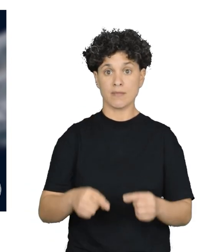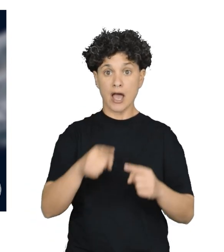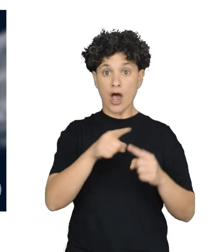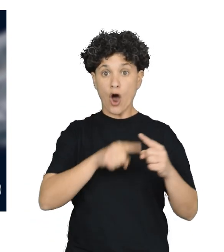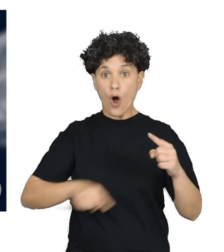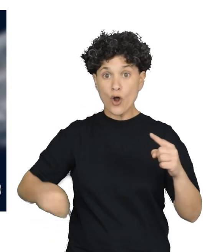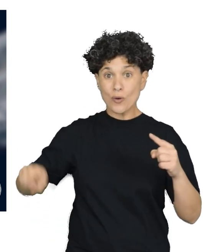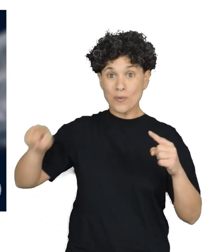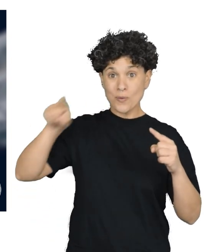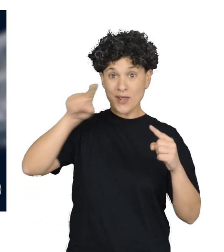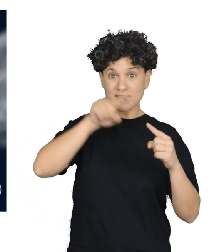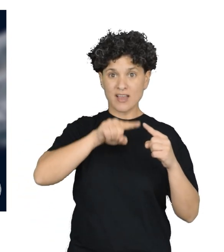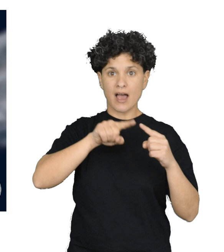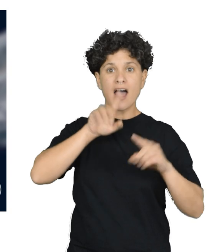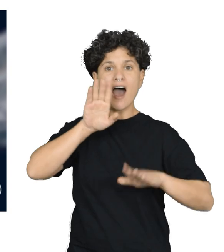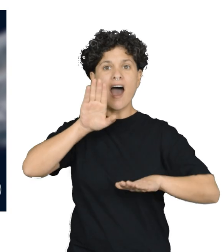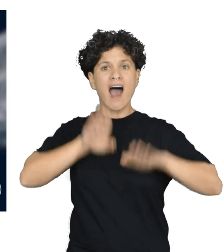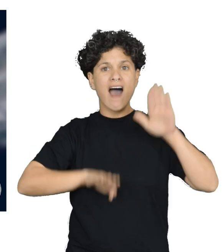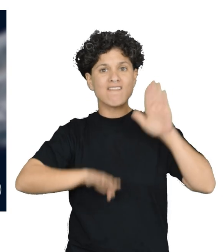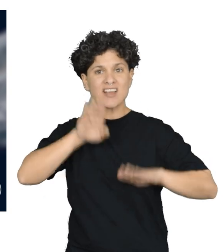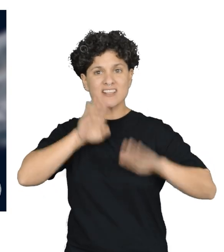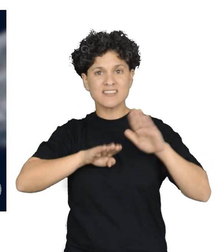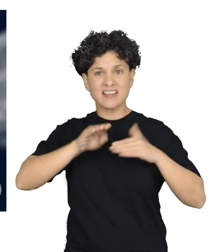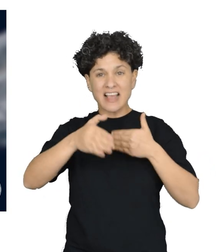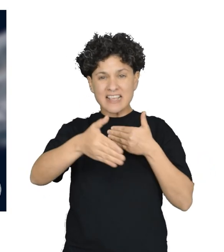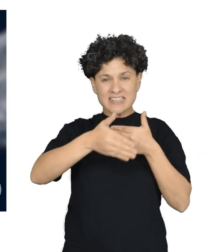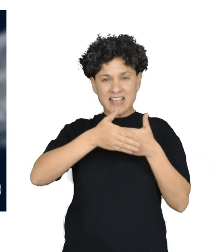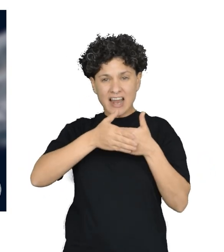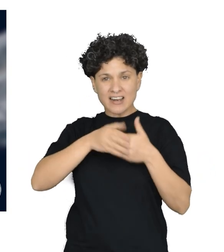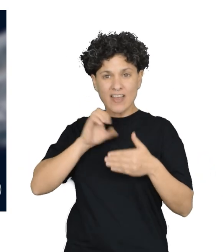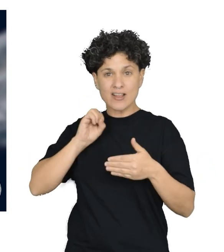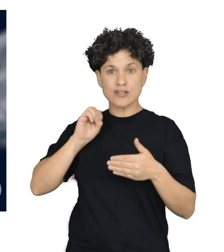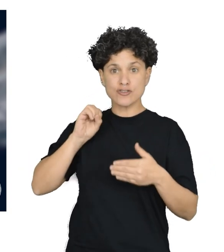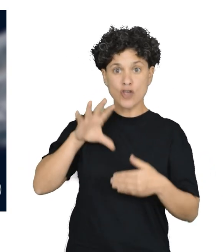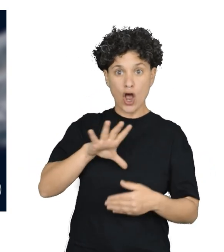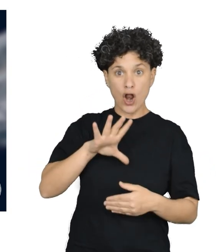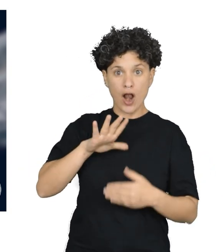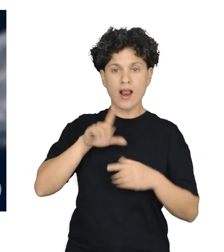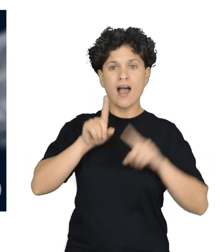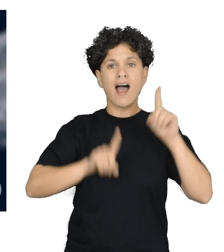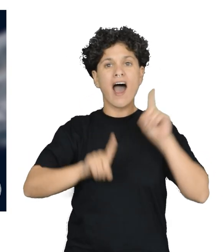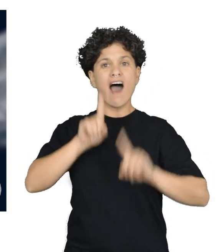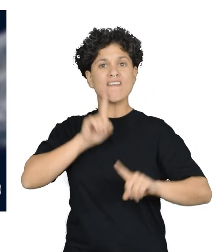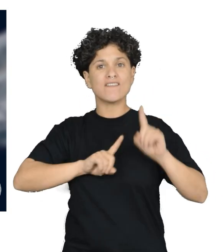estas órbitas pasan ocasionalmente muy cerca del sol para luego ir alejándose